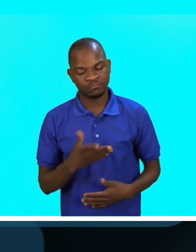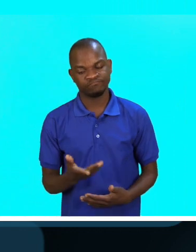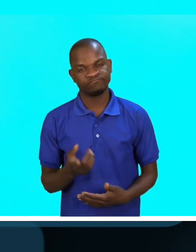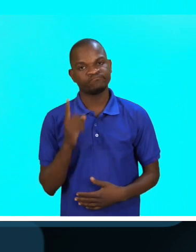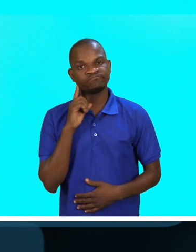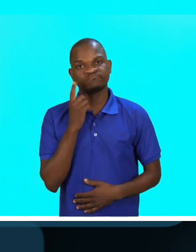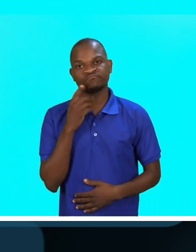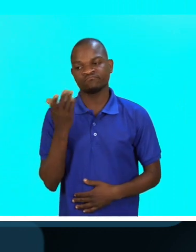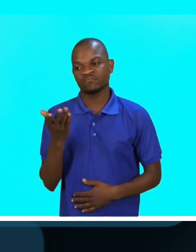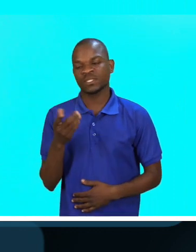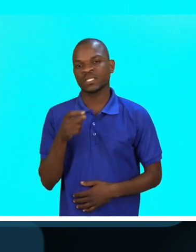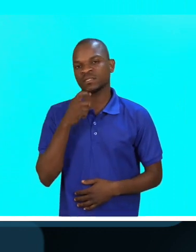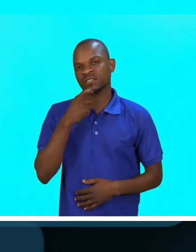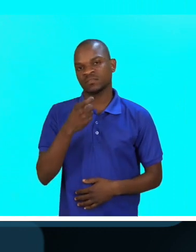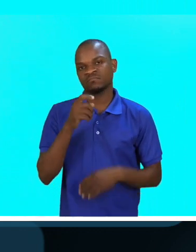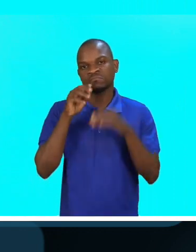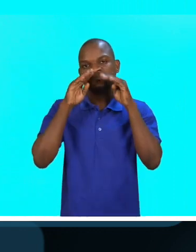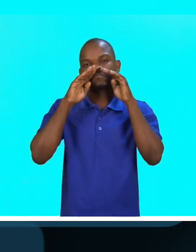crianças?